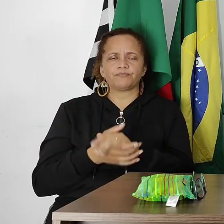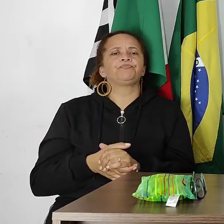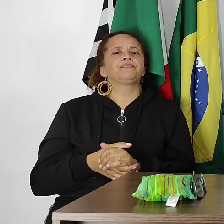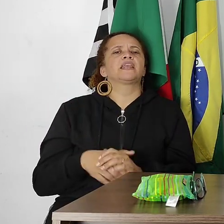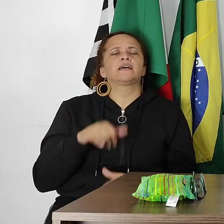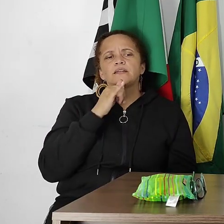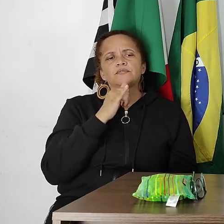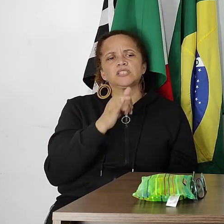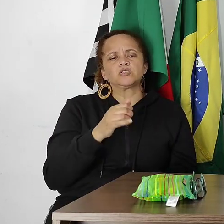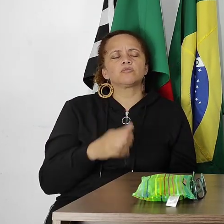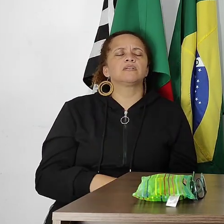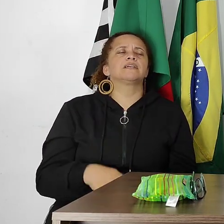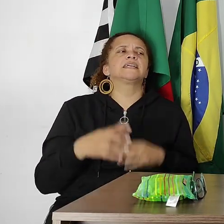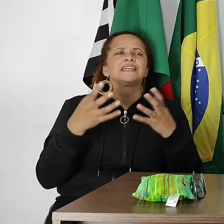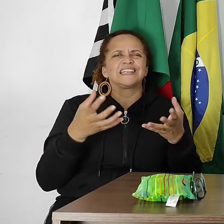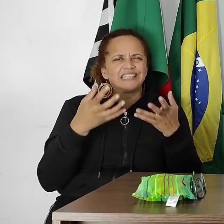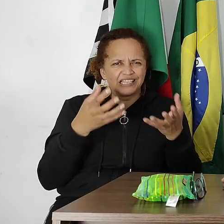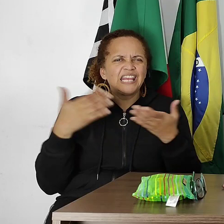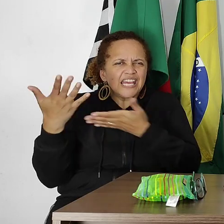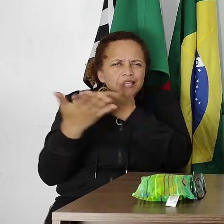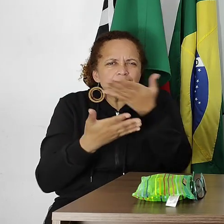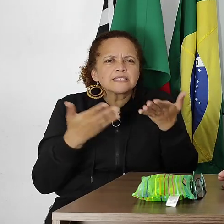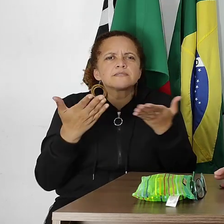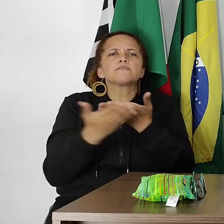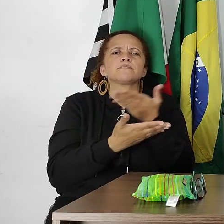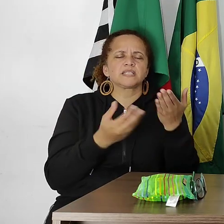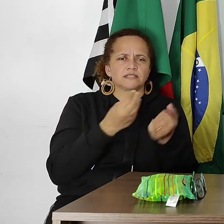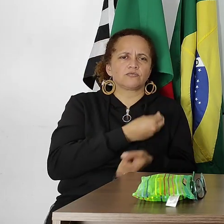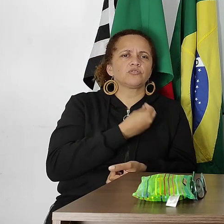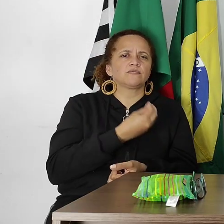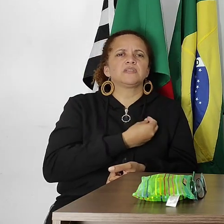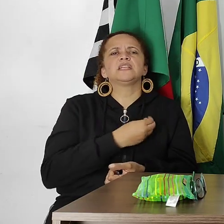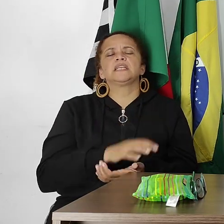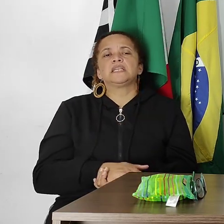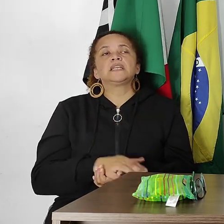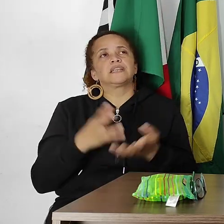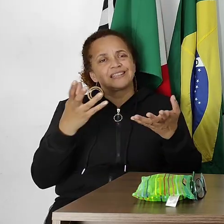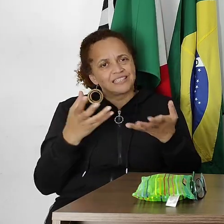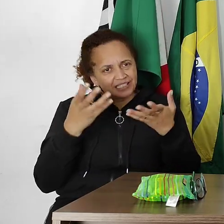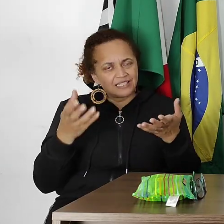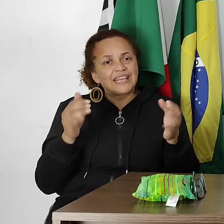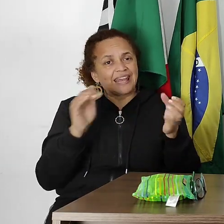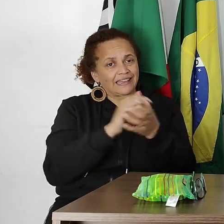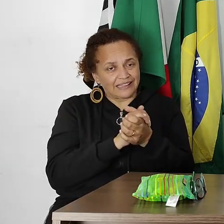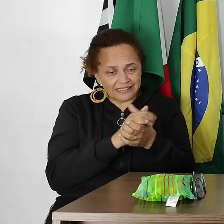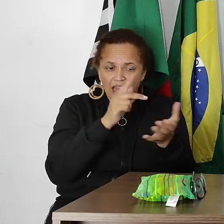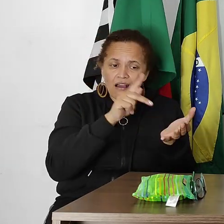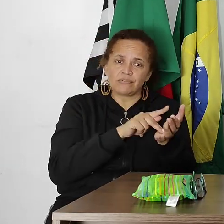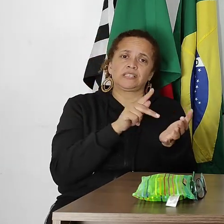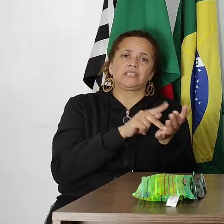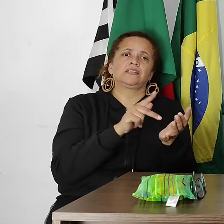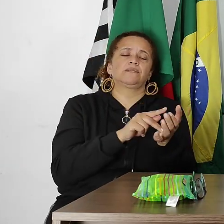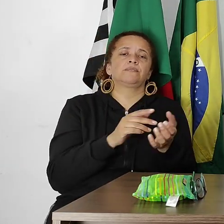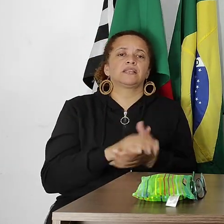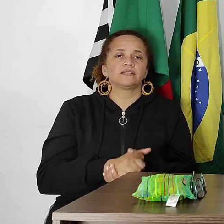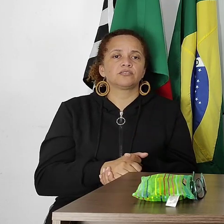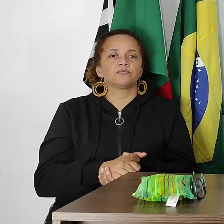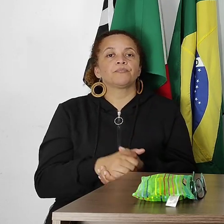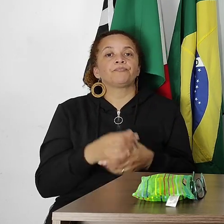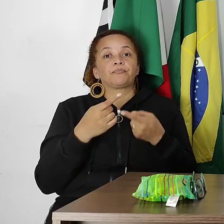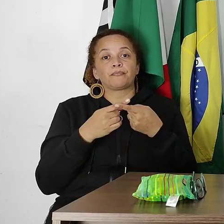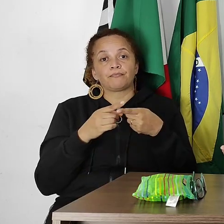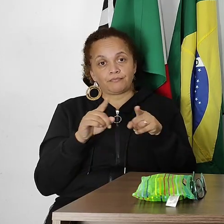alugar uma casa, ou de, né, morar juntos mesmo, mas enfim. Aí meu pai viu a